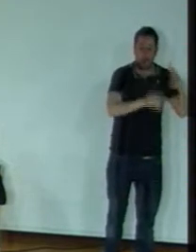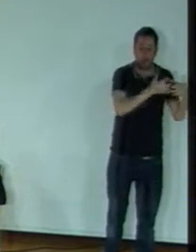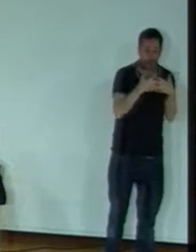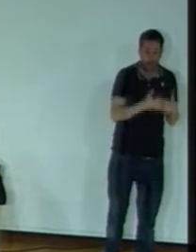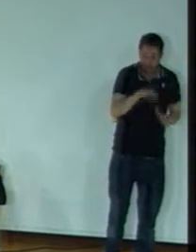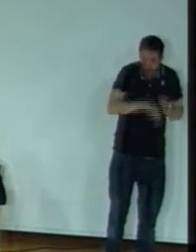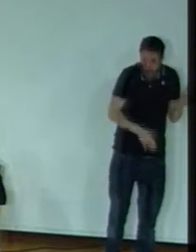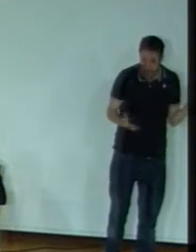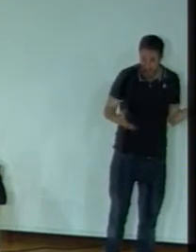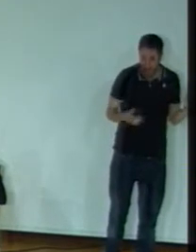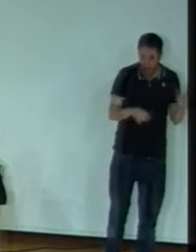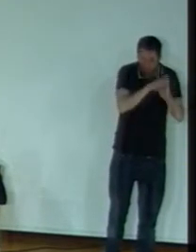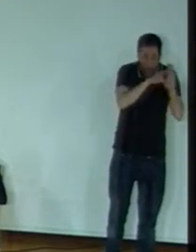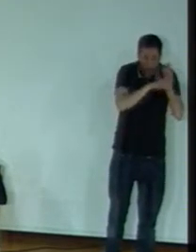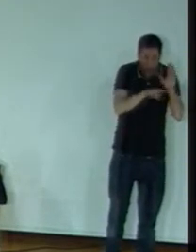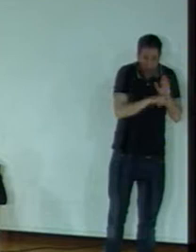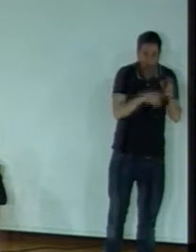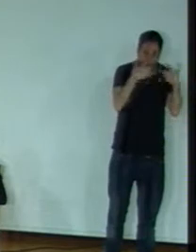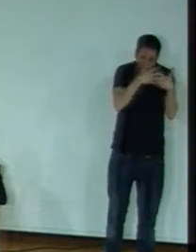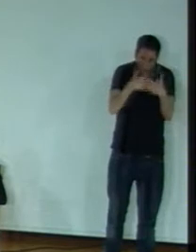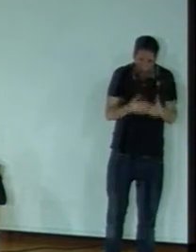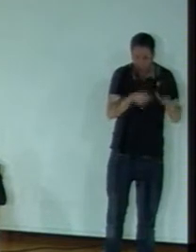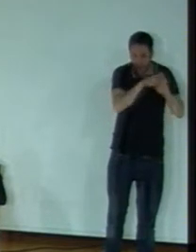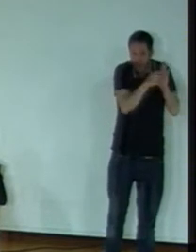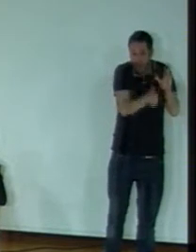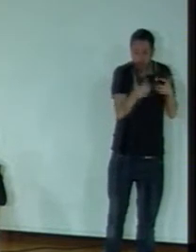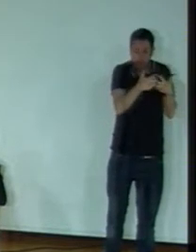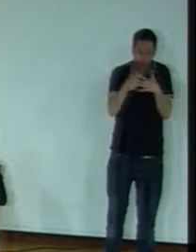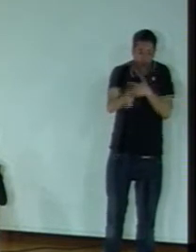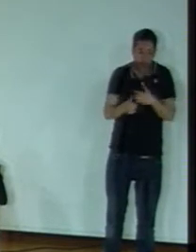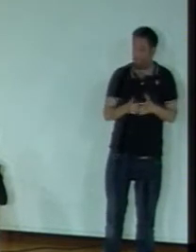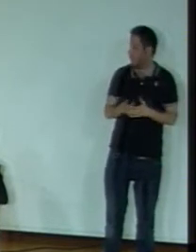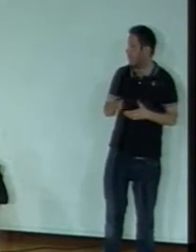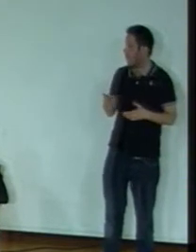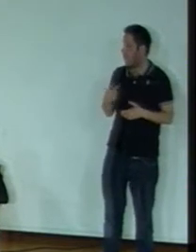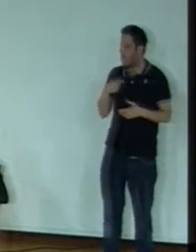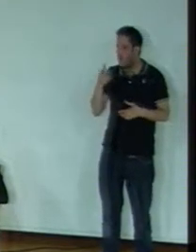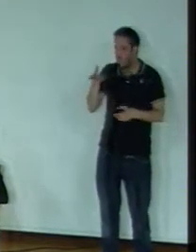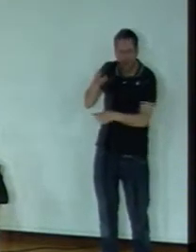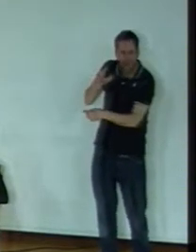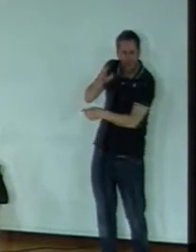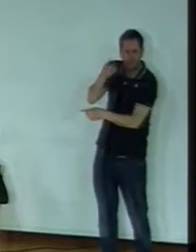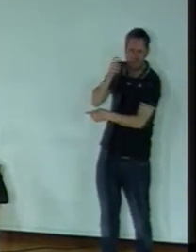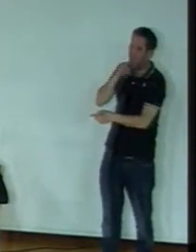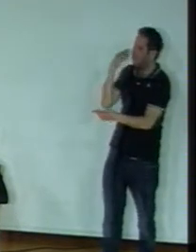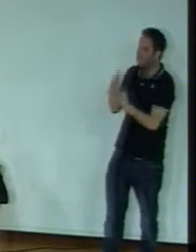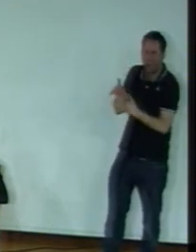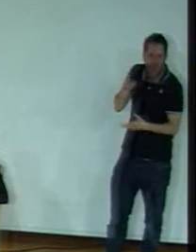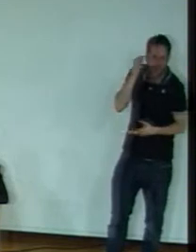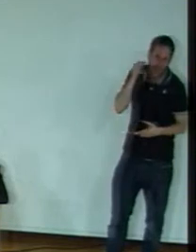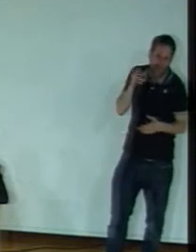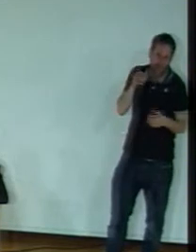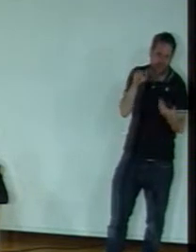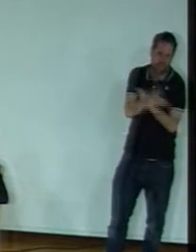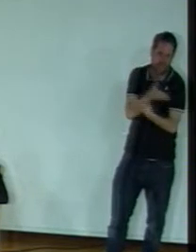Oui, je suis bien d'accord. Bonsoir. Monsieur. Mathieu. Alors, moi j'entends un énorme malentendu là depuis tout à l'heure. sur